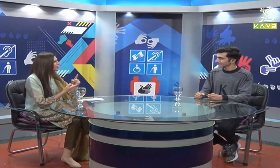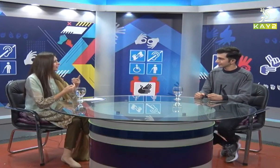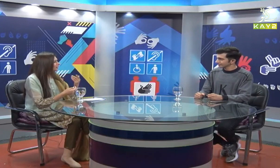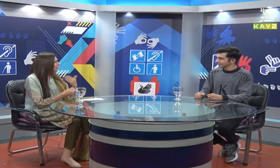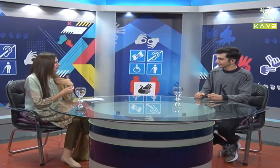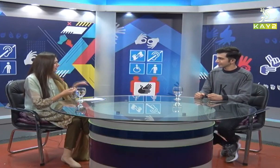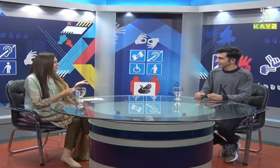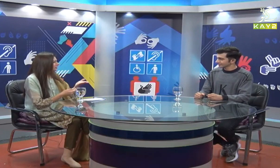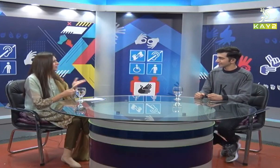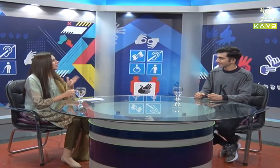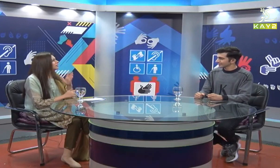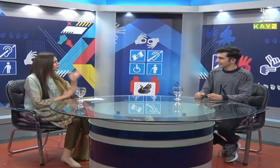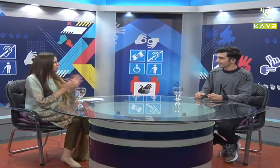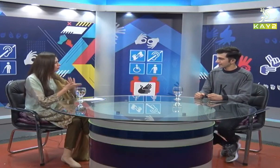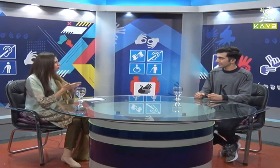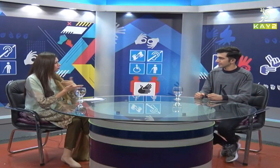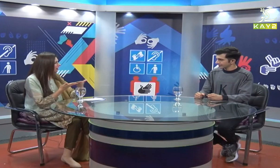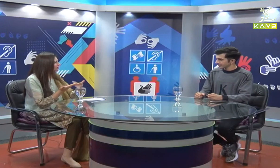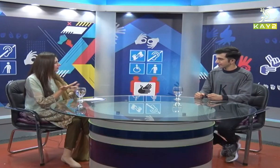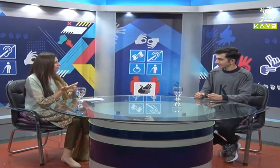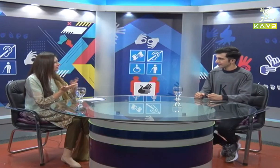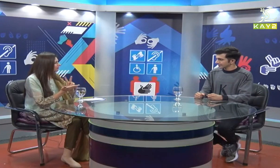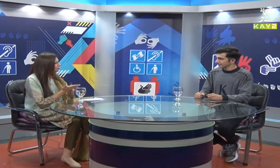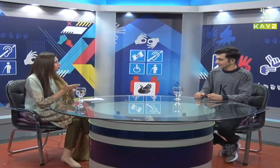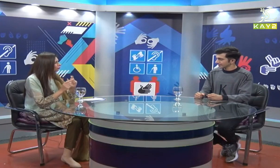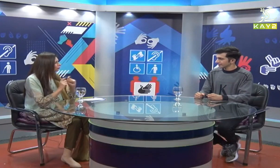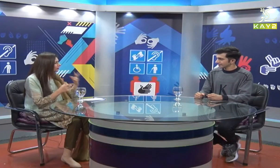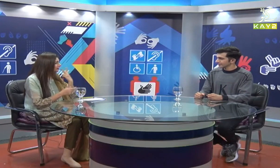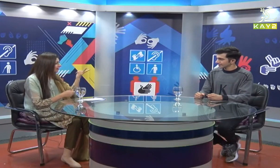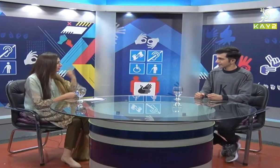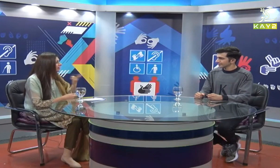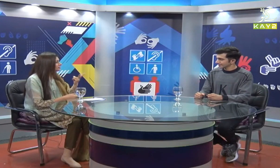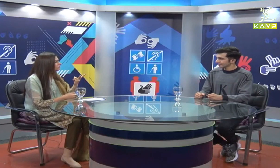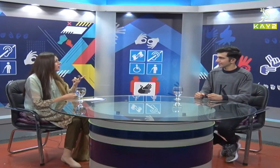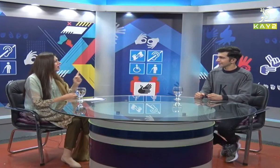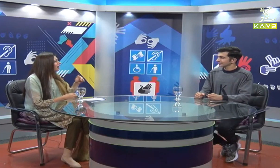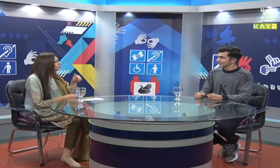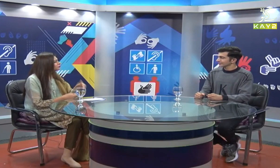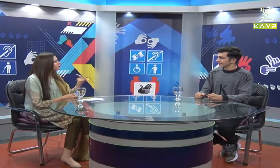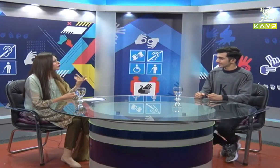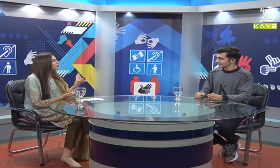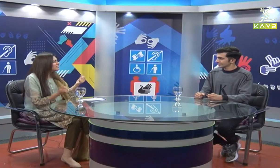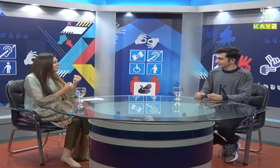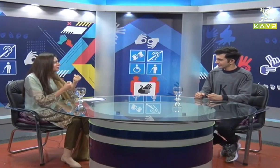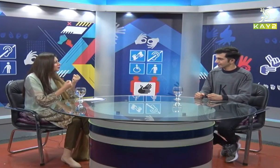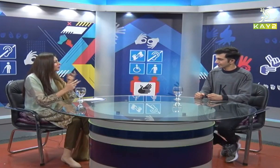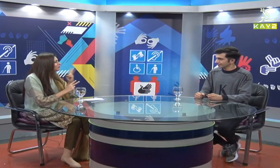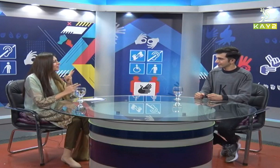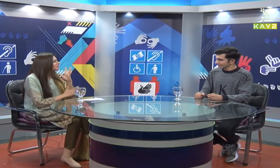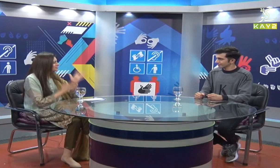सारे हमारा ये इशारों की ज़ुबान टीवी शो देखते हैं सब, आज उनको कोई सर्दियों के बारे में